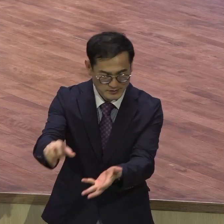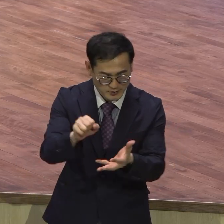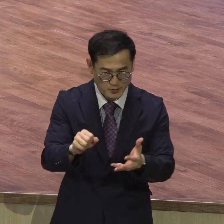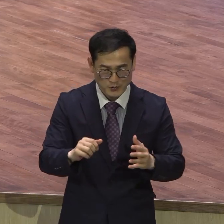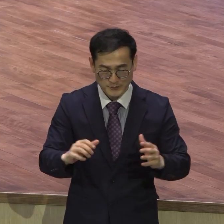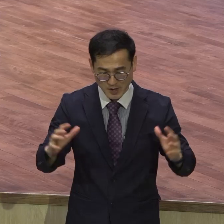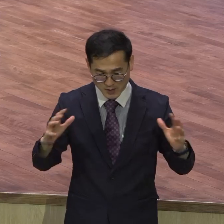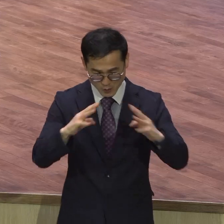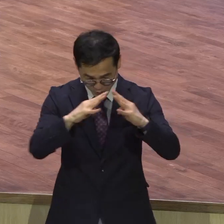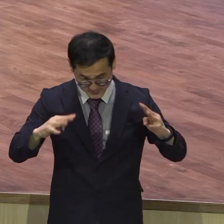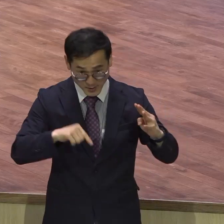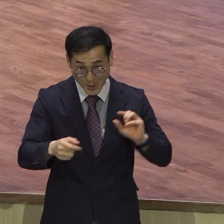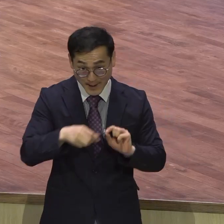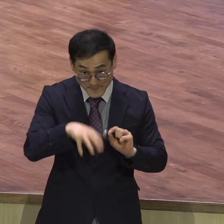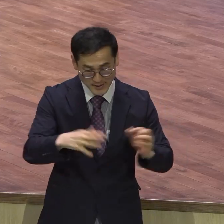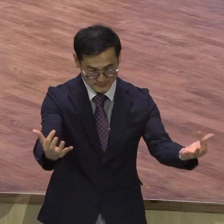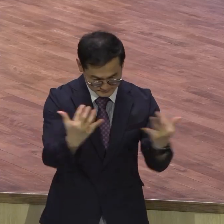회망문에 모으라.